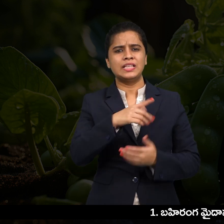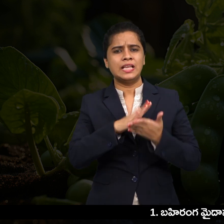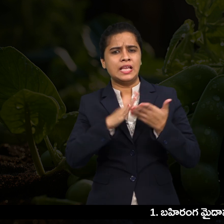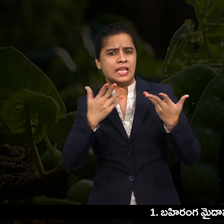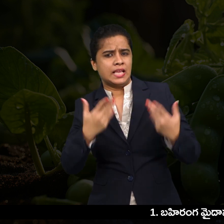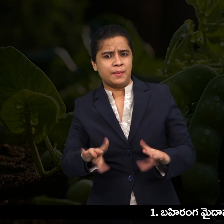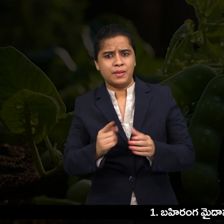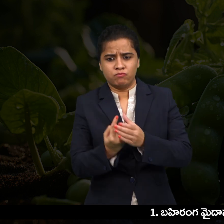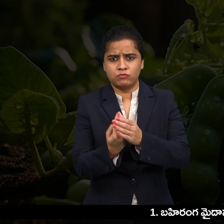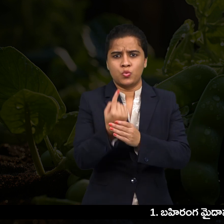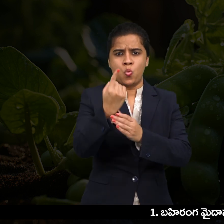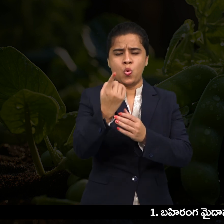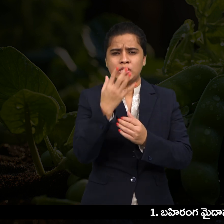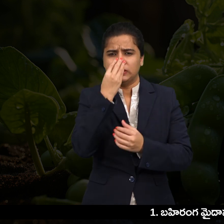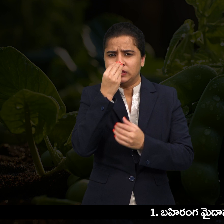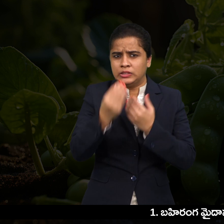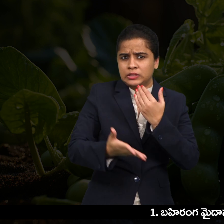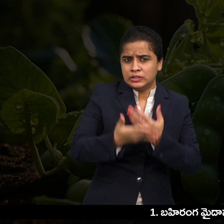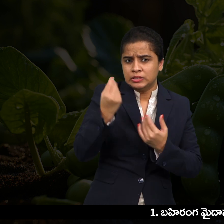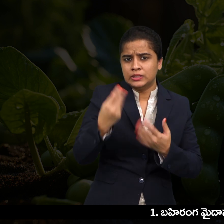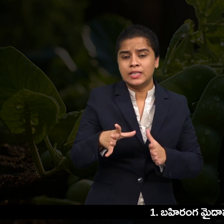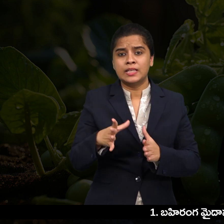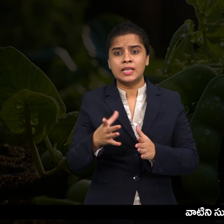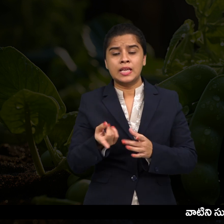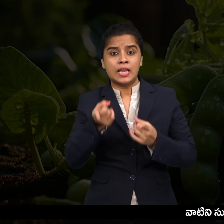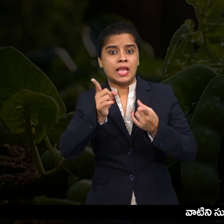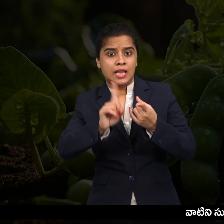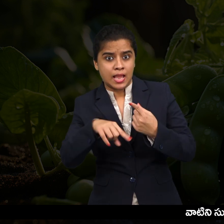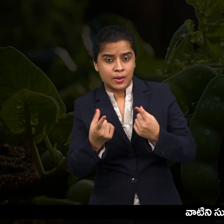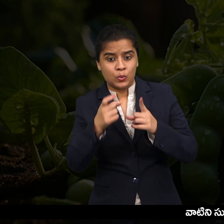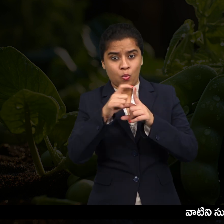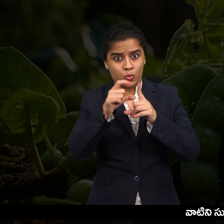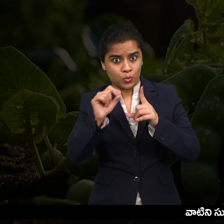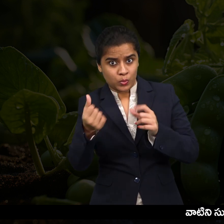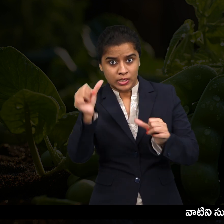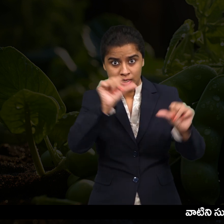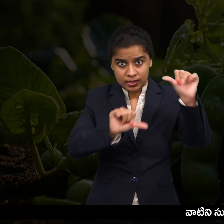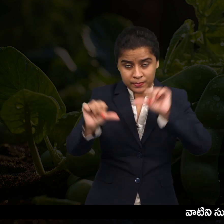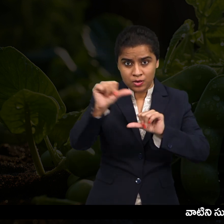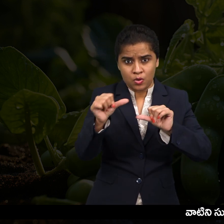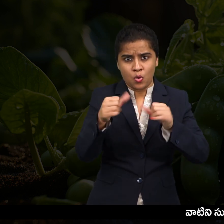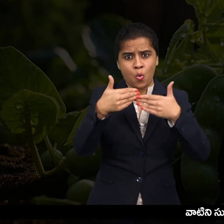1. బహిరంగ మైదానంలో లేదా కుండలలో కూడా వాటిని సులభంగా పెంచవచ్చు.